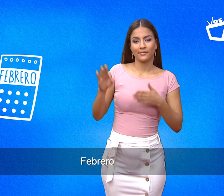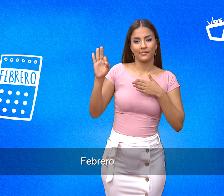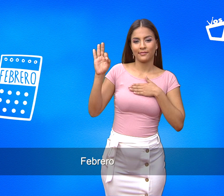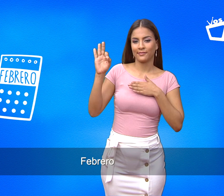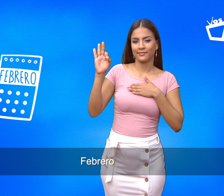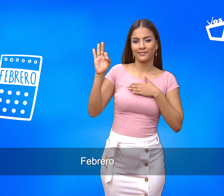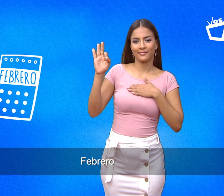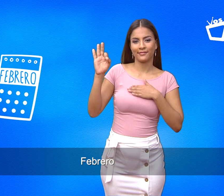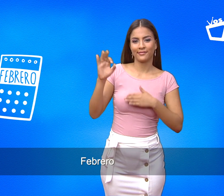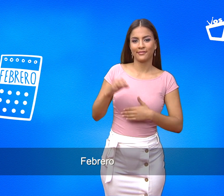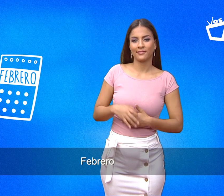febrero